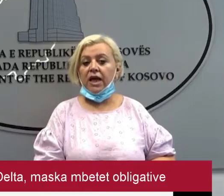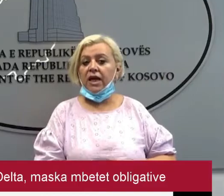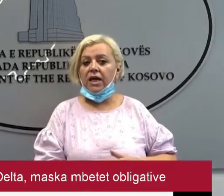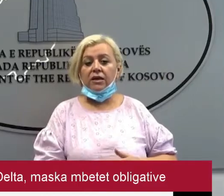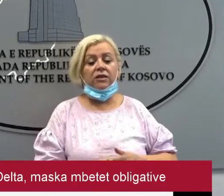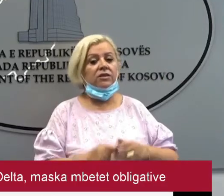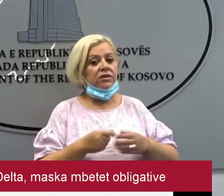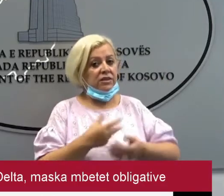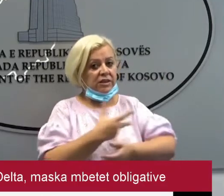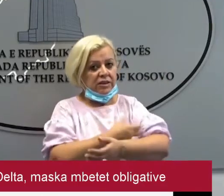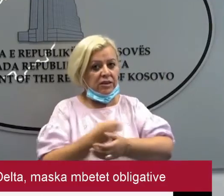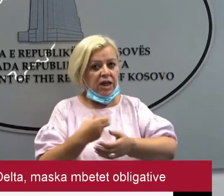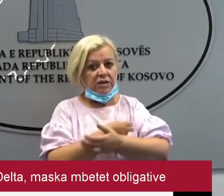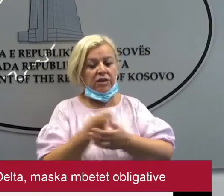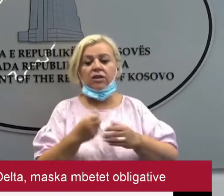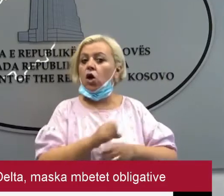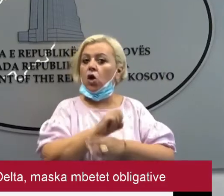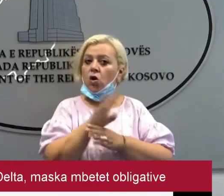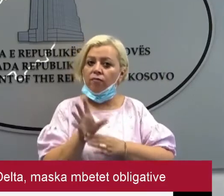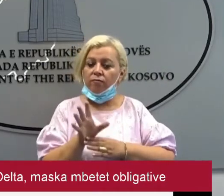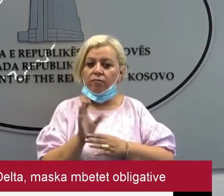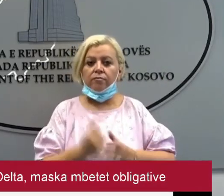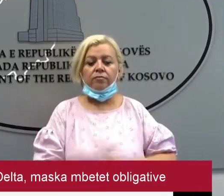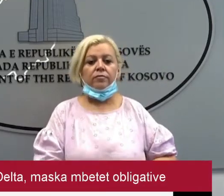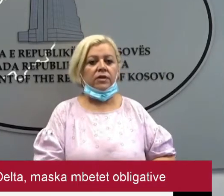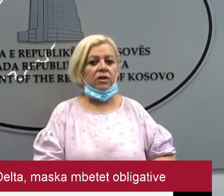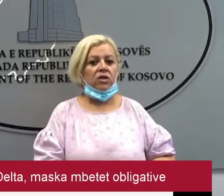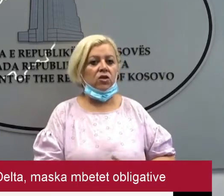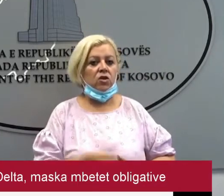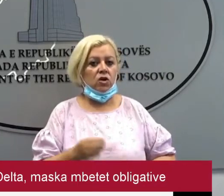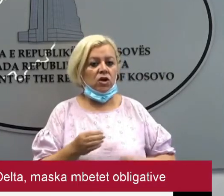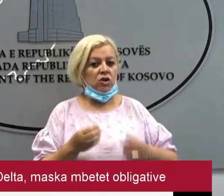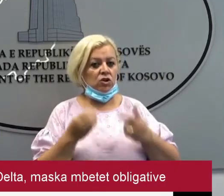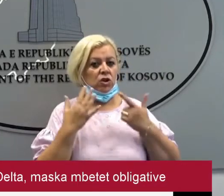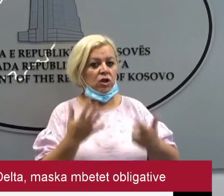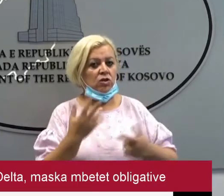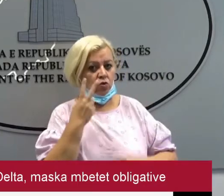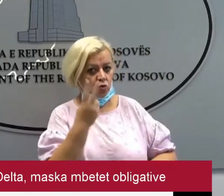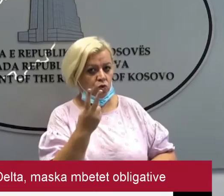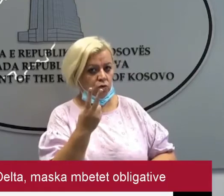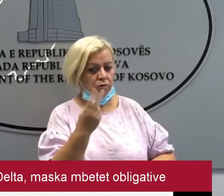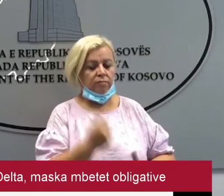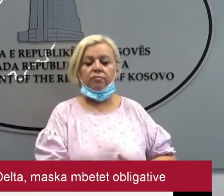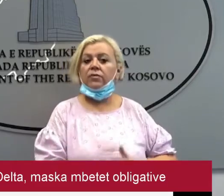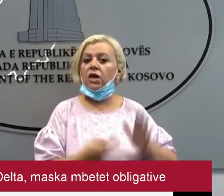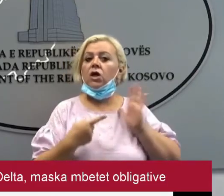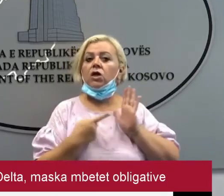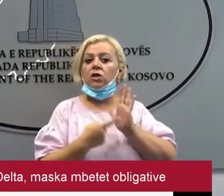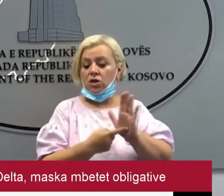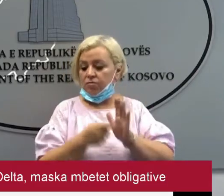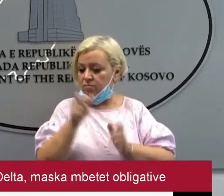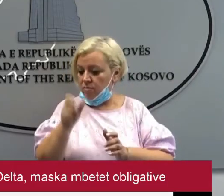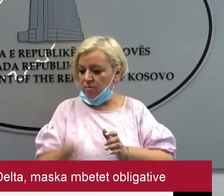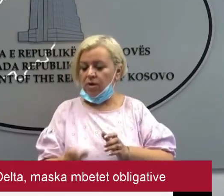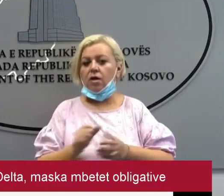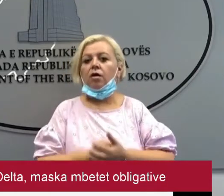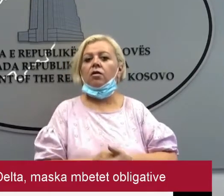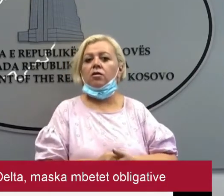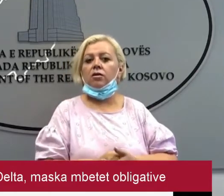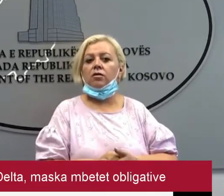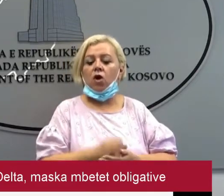PCR negativ për COVID-19 jo më i vjetër se 72 orë, dëshmi se personi ka